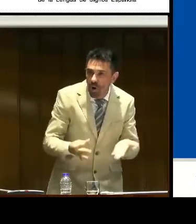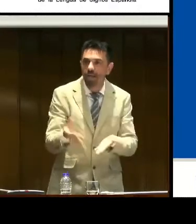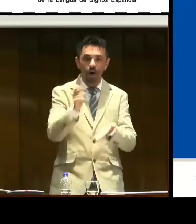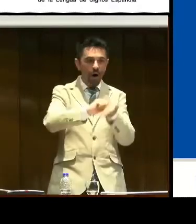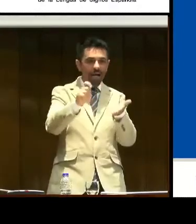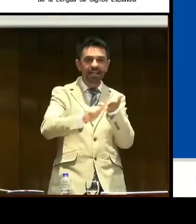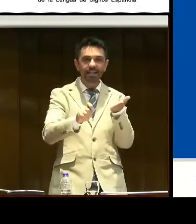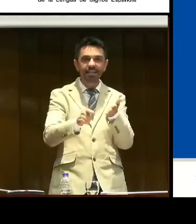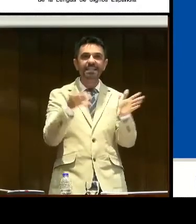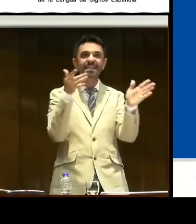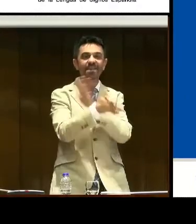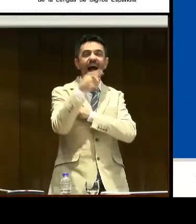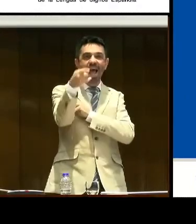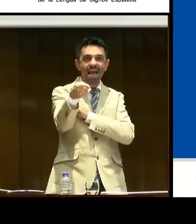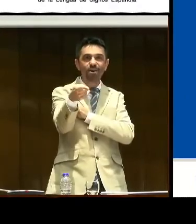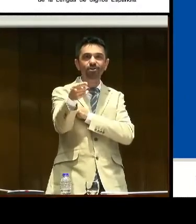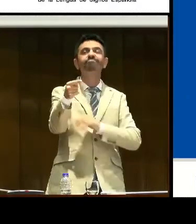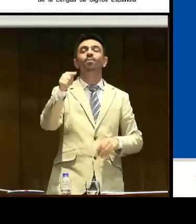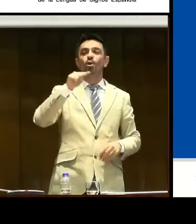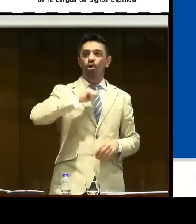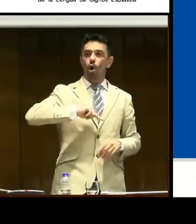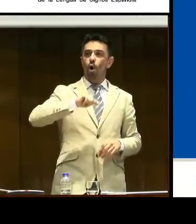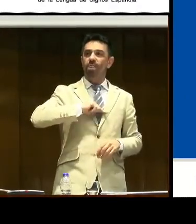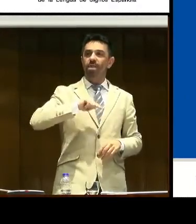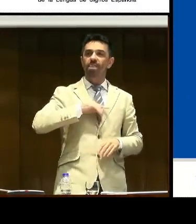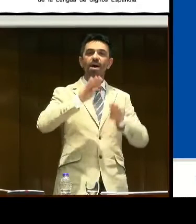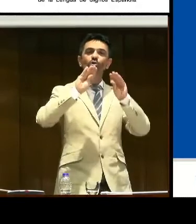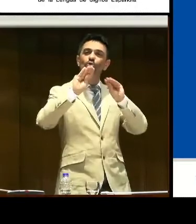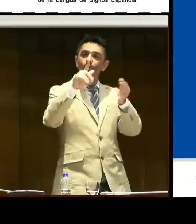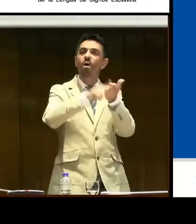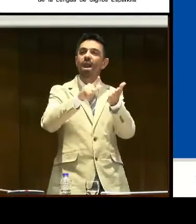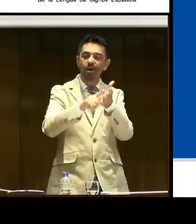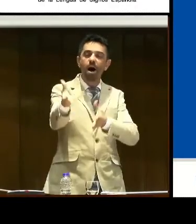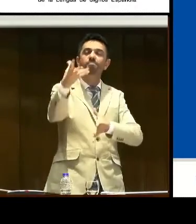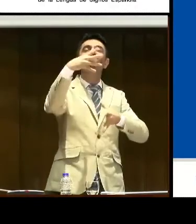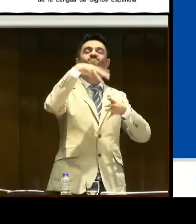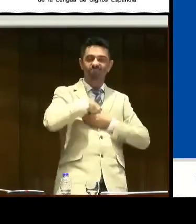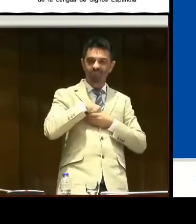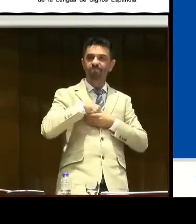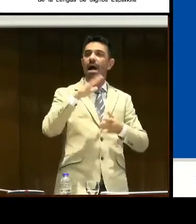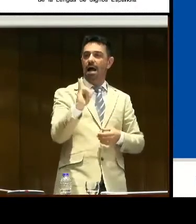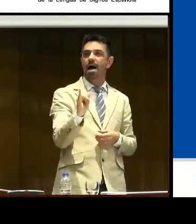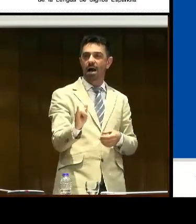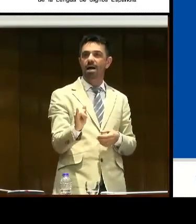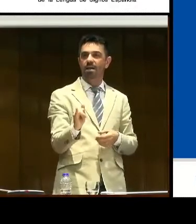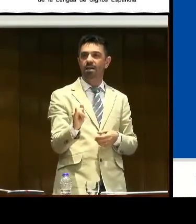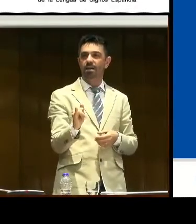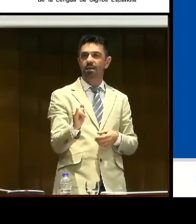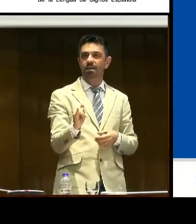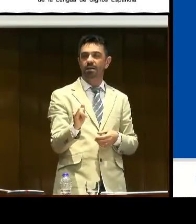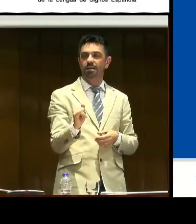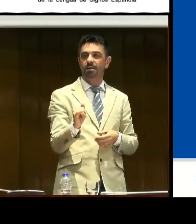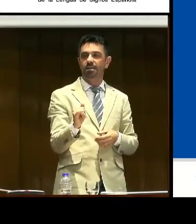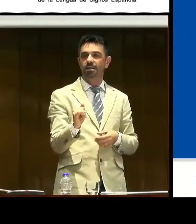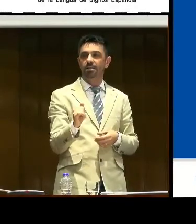conciencia de la fonología de su propia lengua. Si me lo permiten, yo creo que la invención